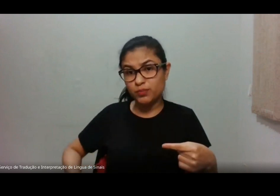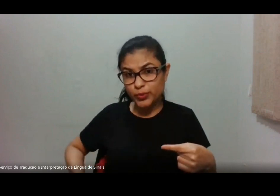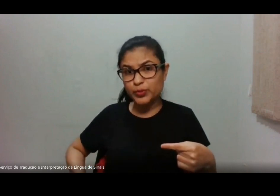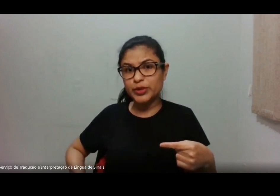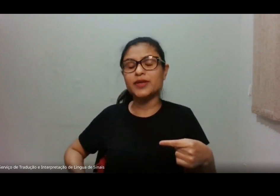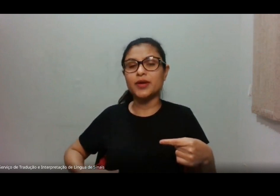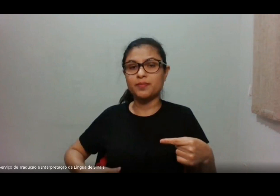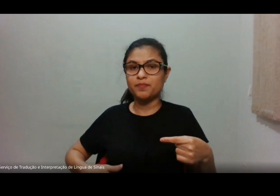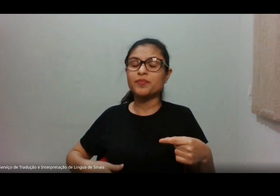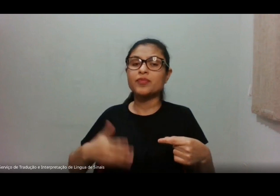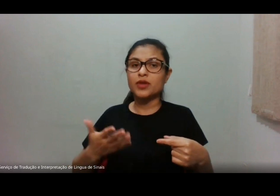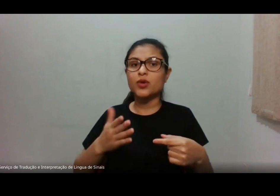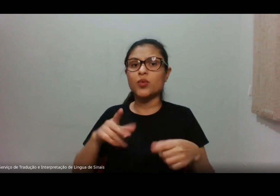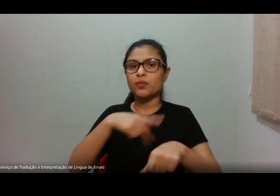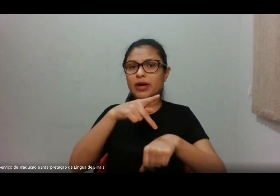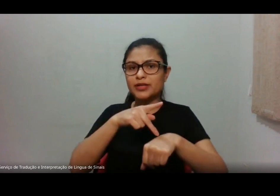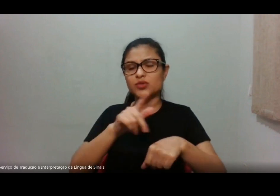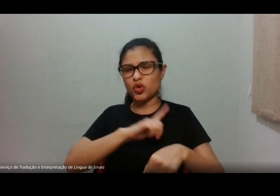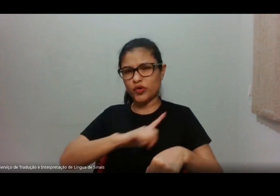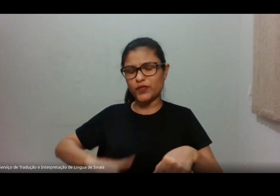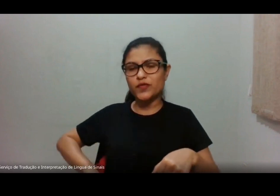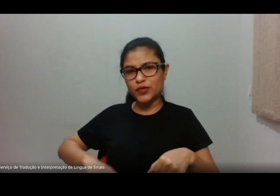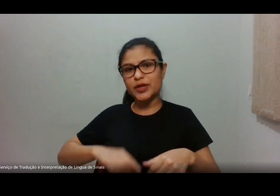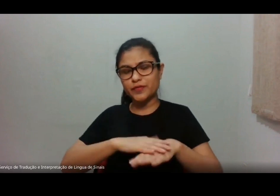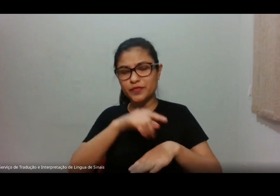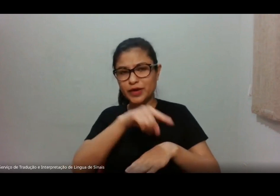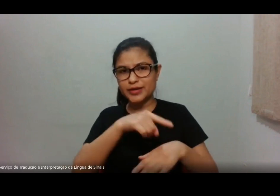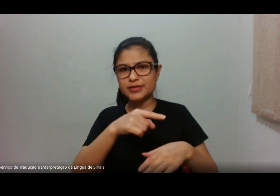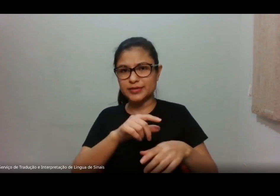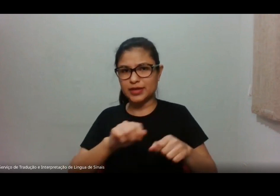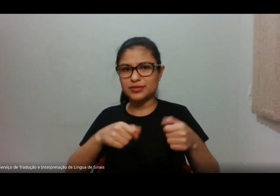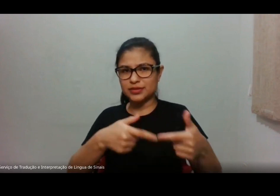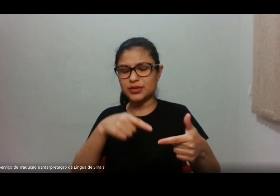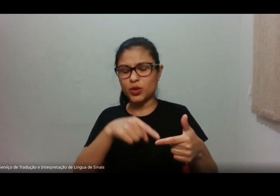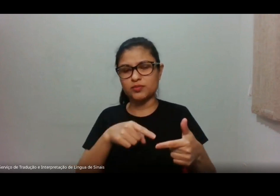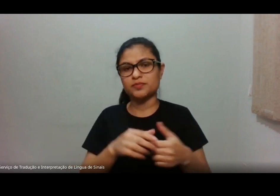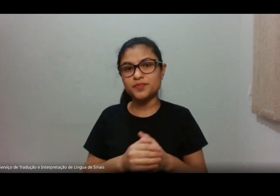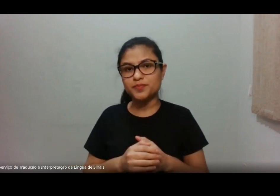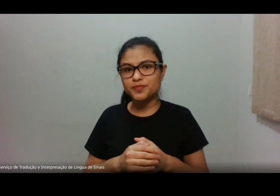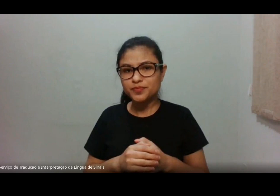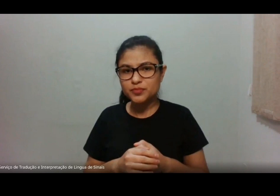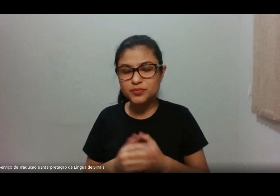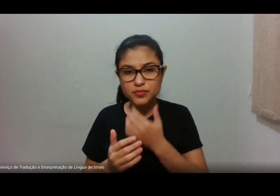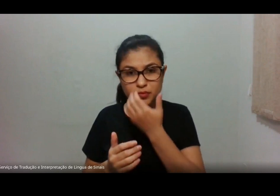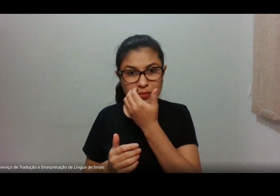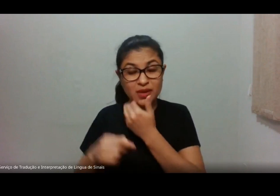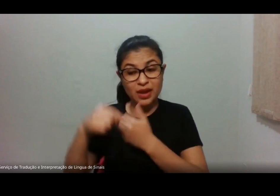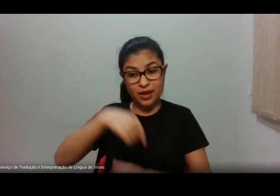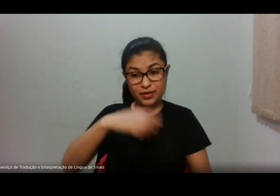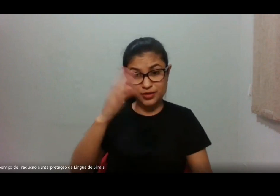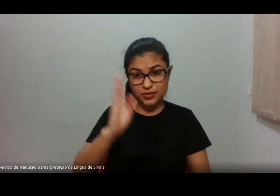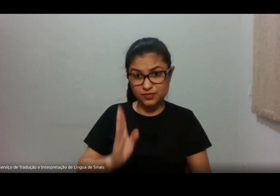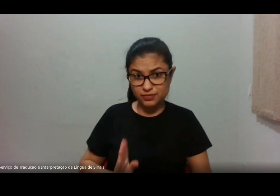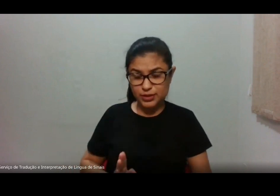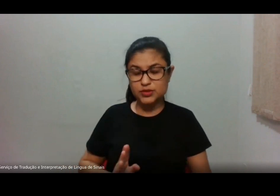línguas, né? Eu não vou fazer a crítica delas neste momento, mas quero deixar essa questão aqui, que é uma questão importante,